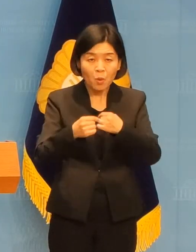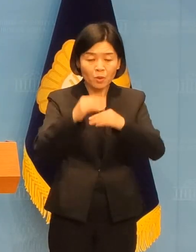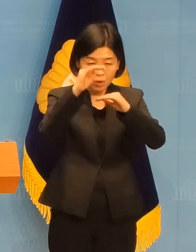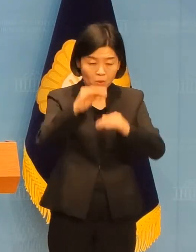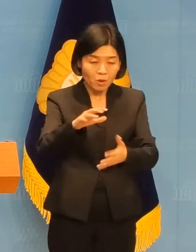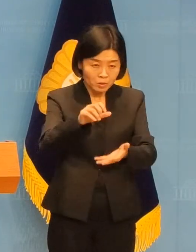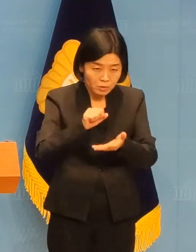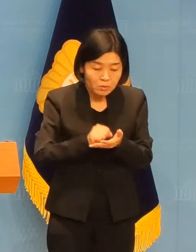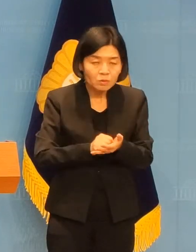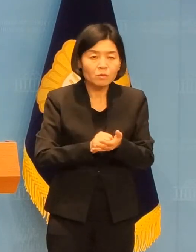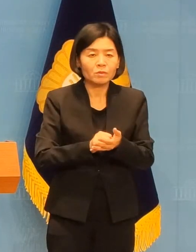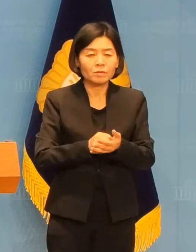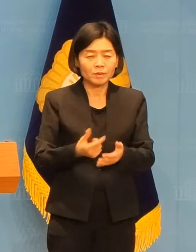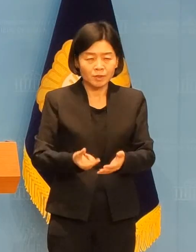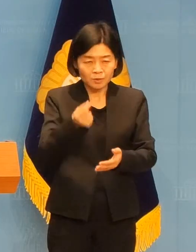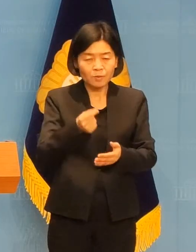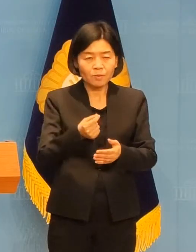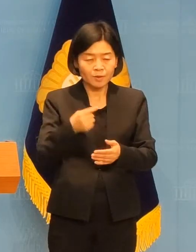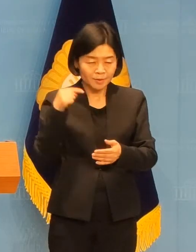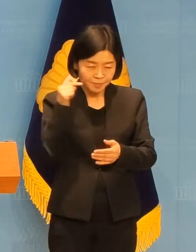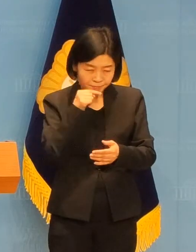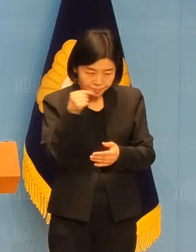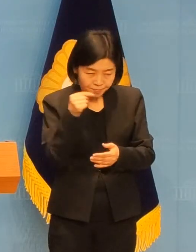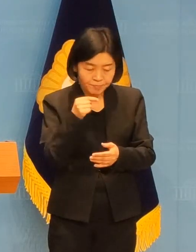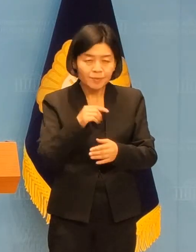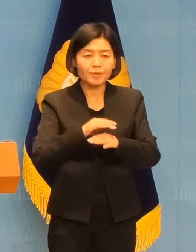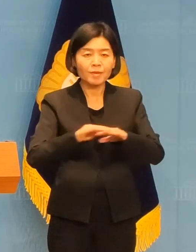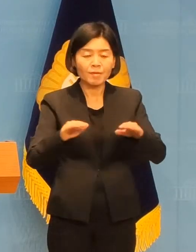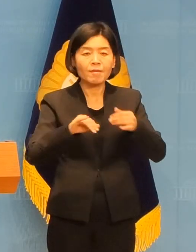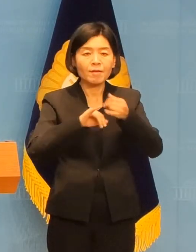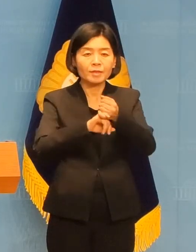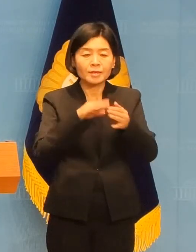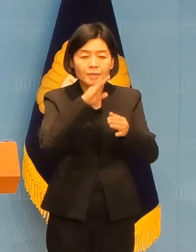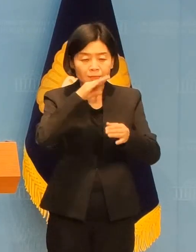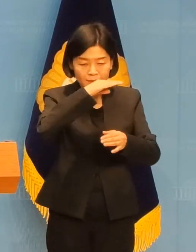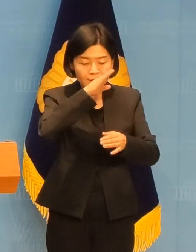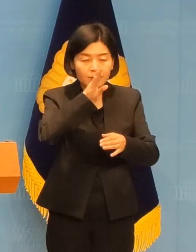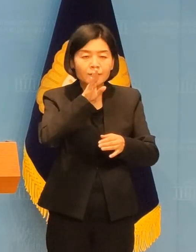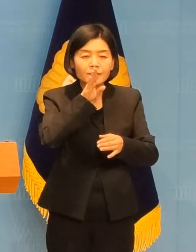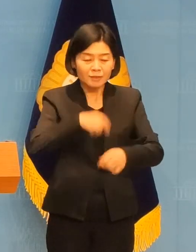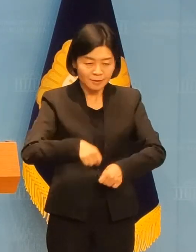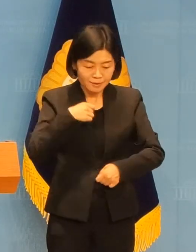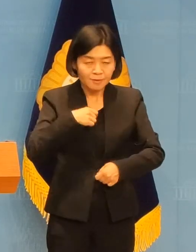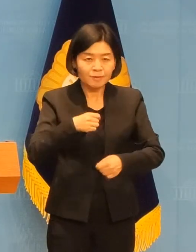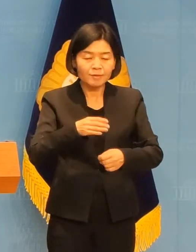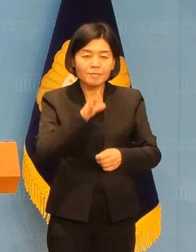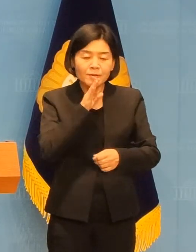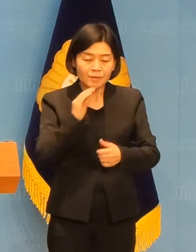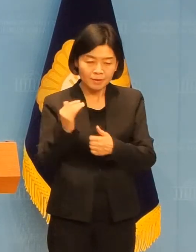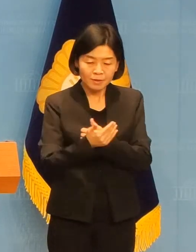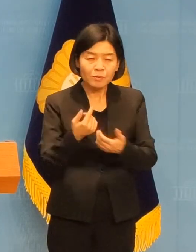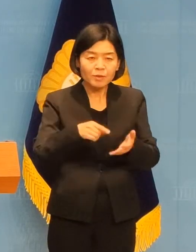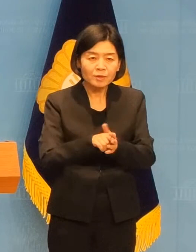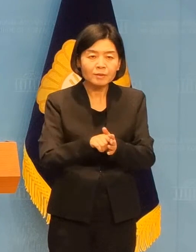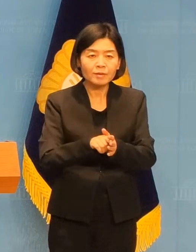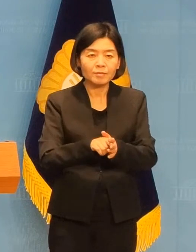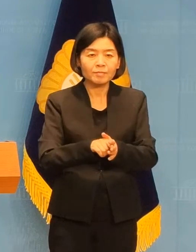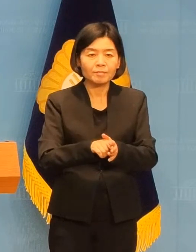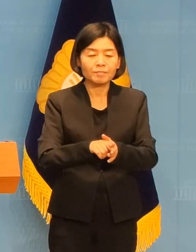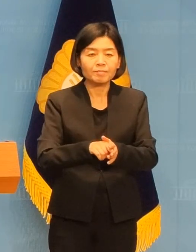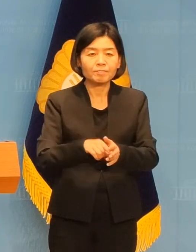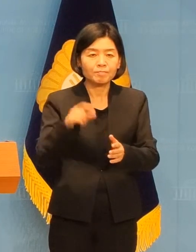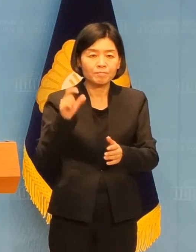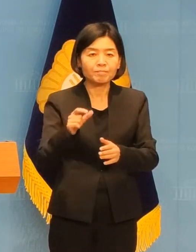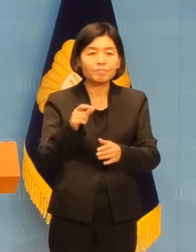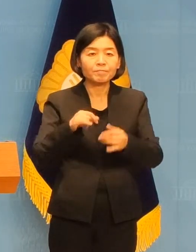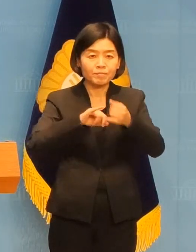바탕으로 신속하고 엄정하게 대응할 것입니다. 진실을 지키고 사실을 바로 세우는 일에 한치의 흔들림 없을 것을 약속드립니다.